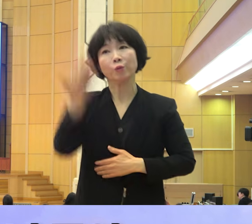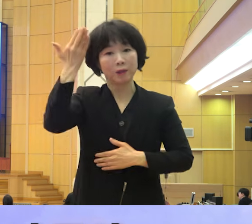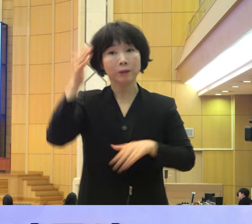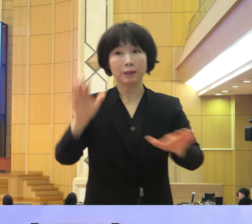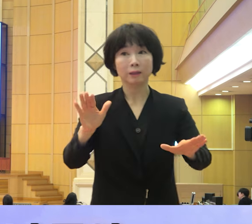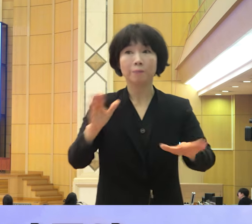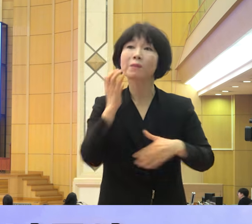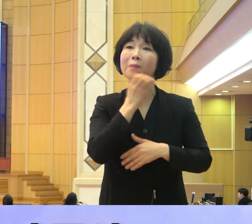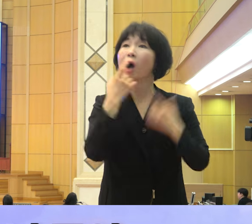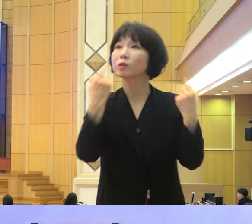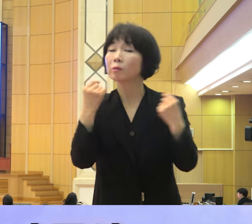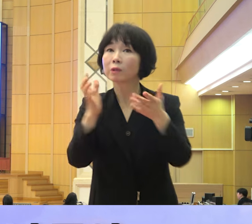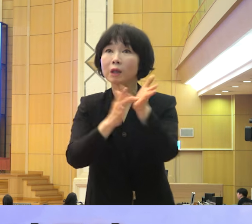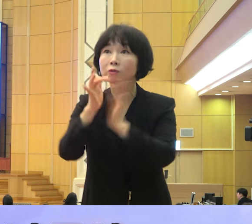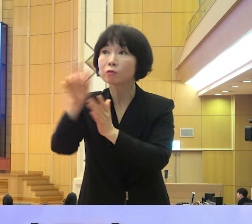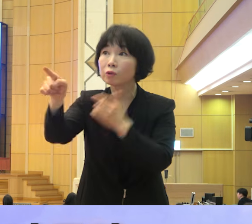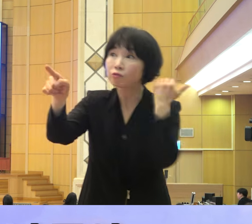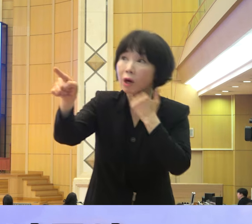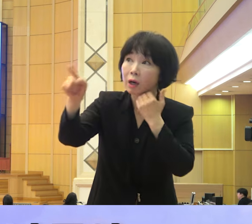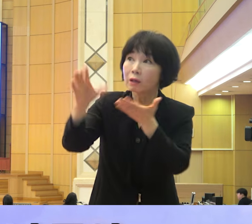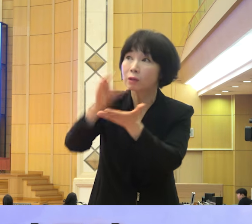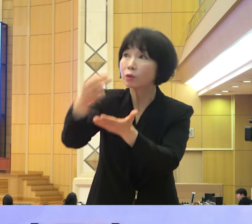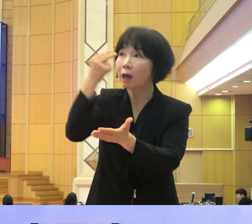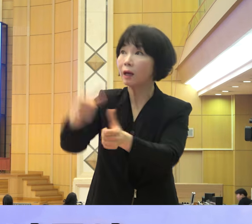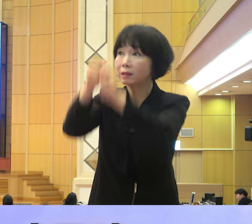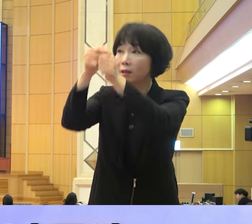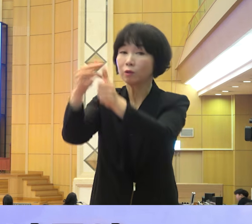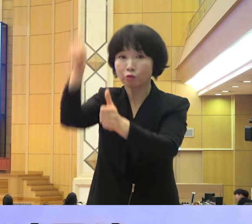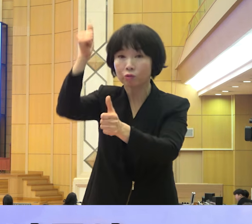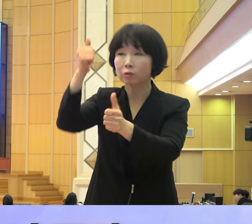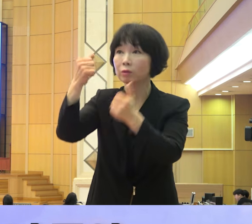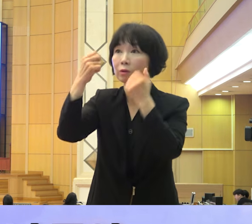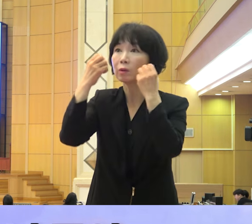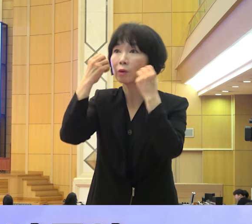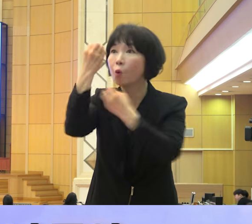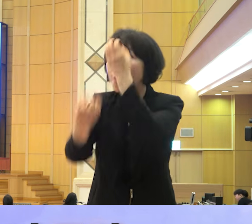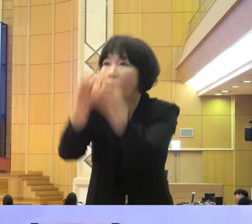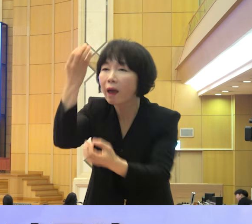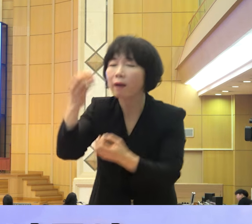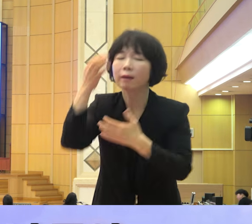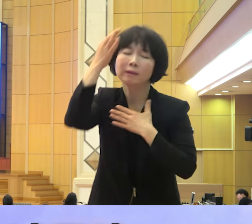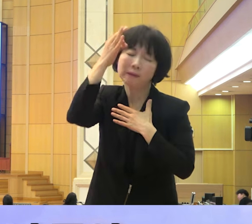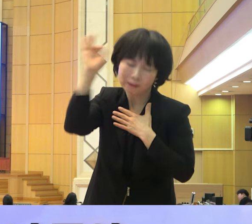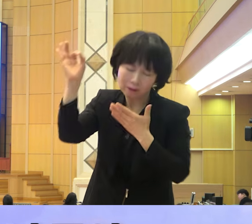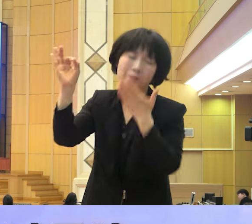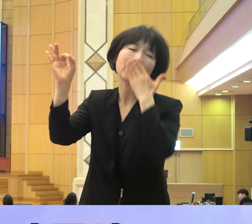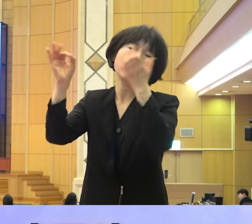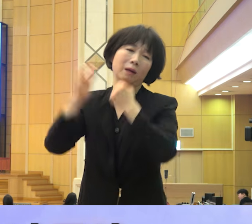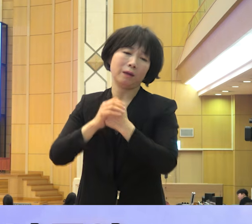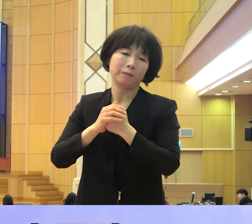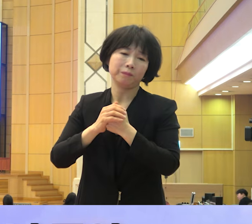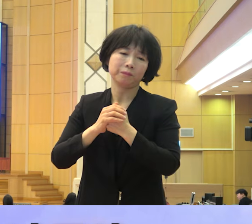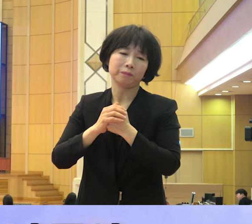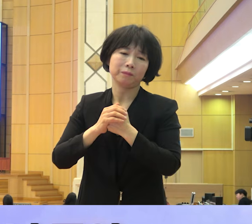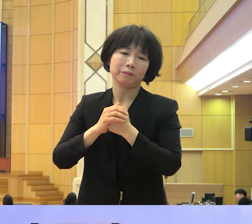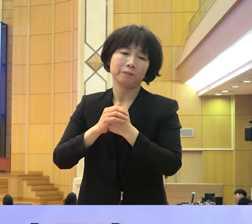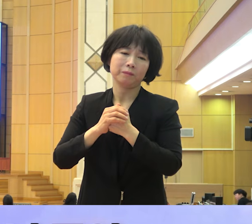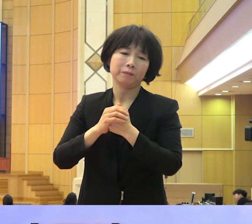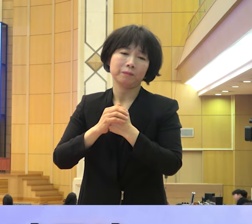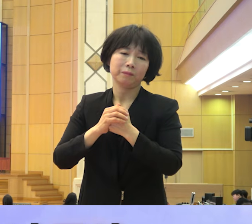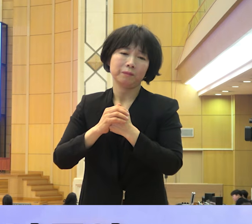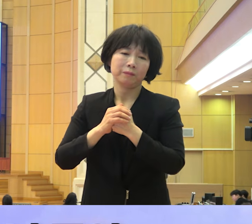이제 베드로처럼 주는 그리스도시요 사는 하나님의 아들이라는 것을 고백할 수 있고 시인할 수 있고, 뿐만 아니라